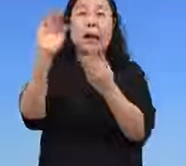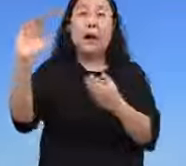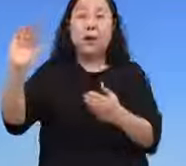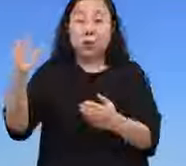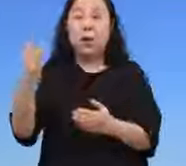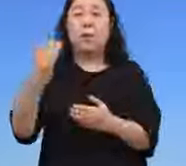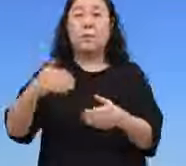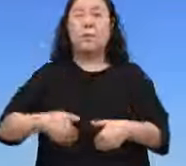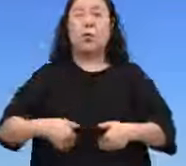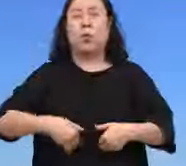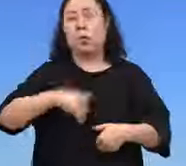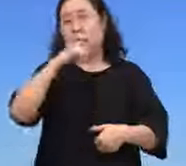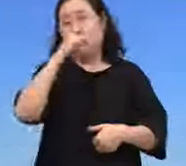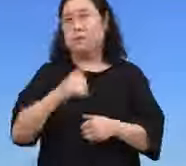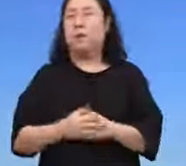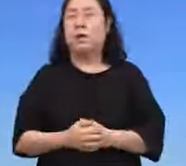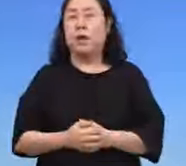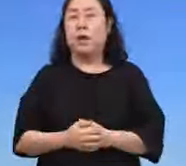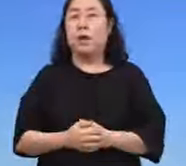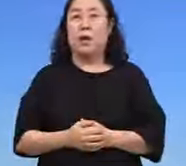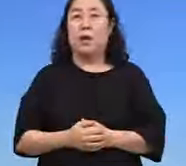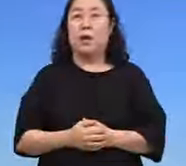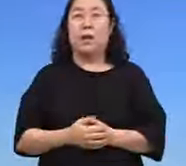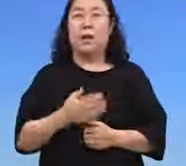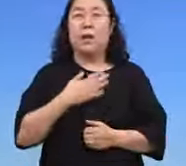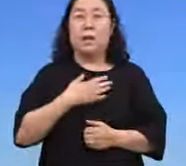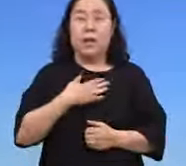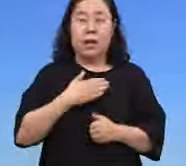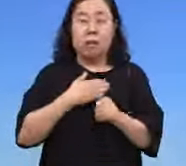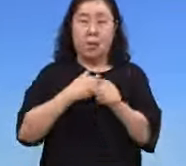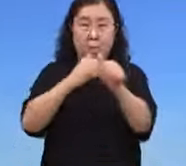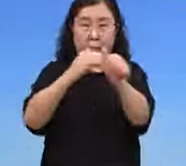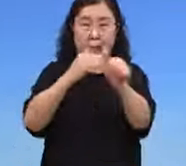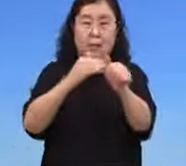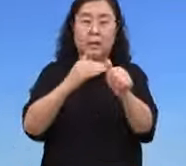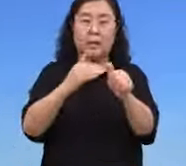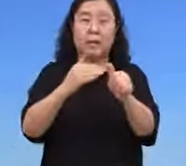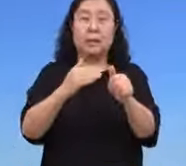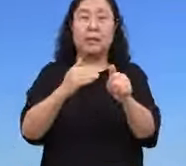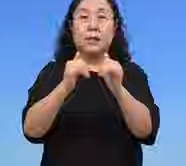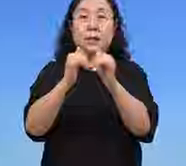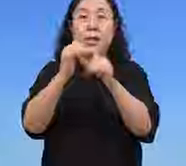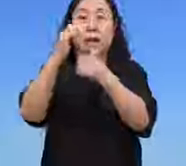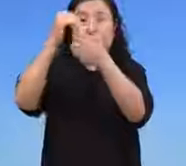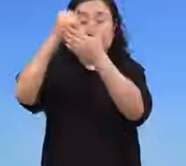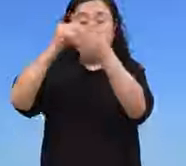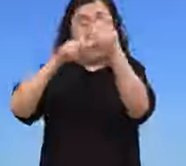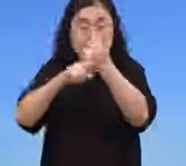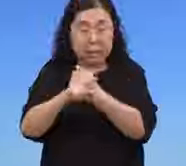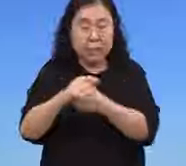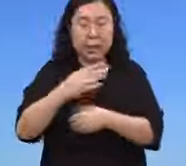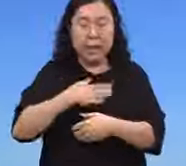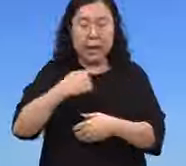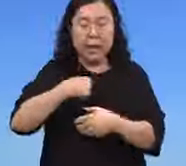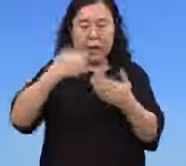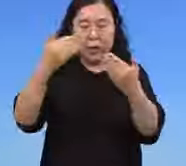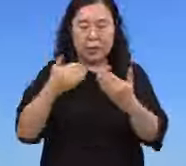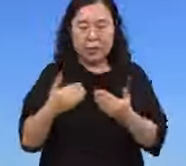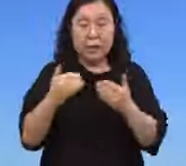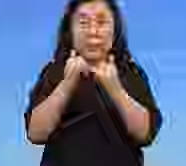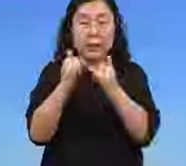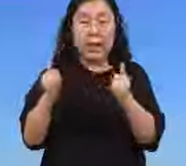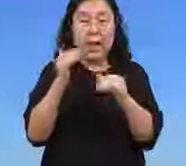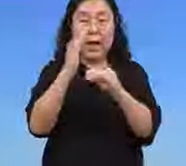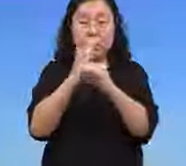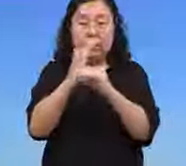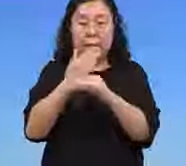우리가 추구해야 되는 게 뭡니까? 요한복음 6장 39절, 나를 보내신 이의 뜻은 내게 주신 자 중에